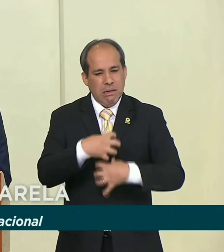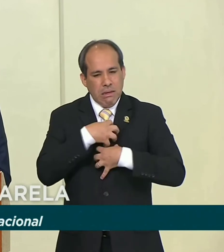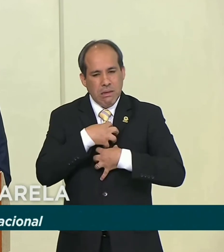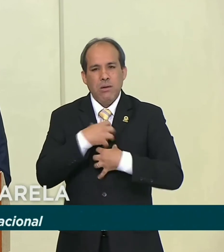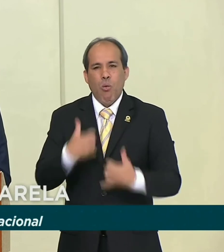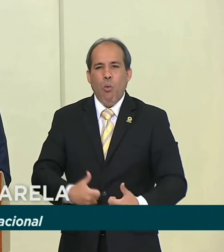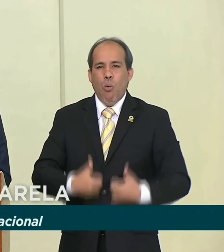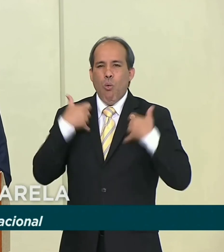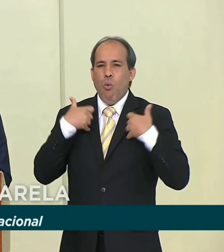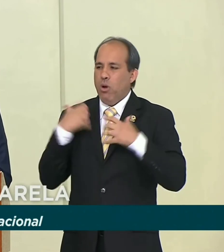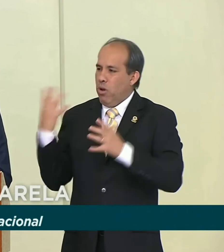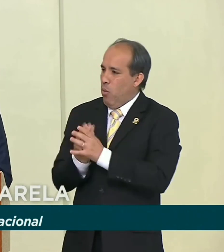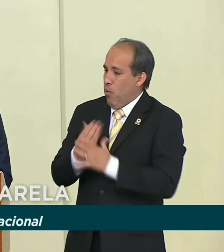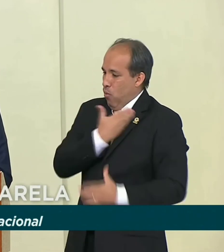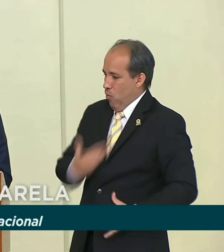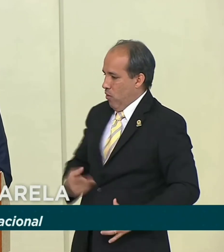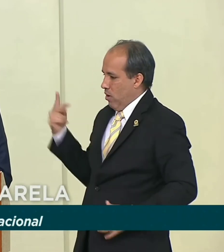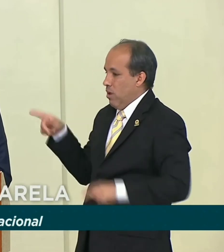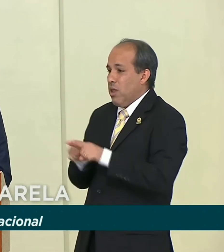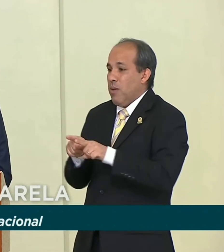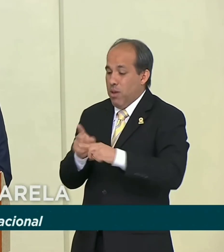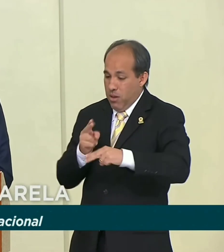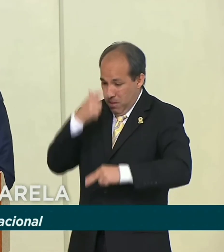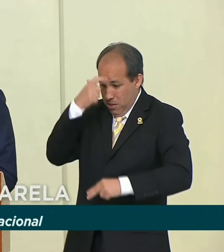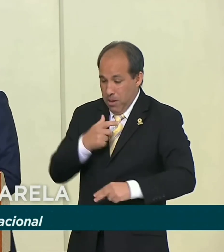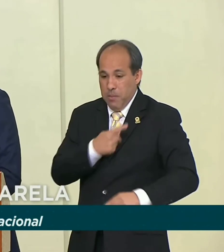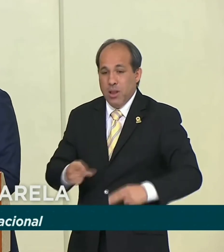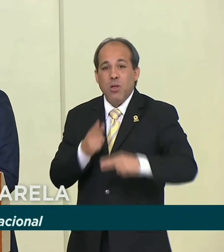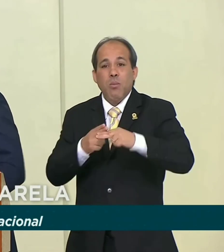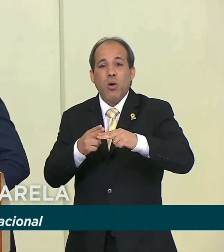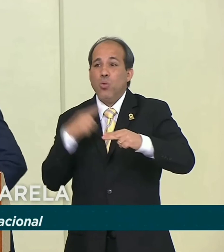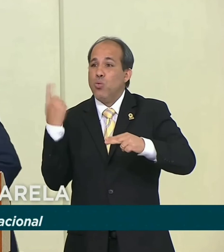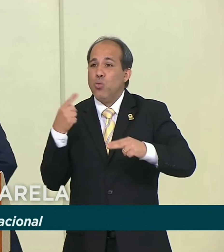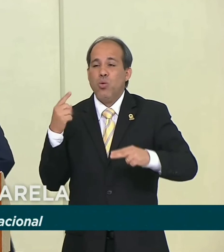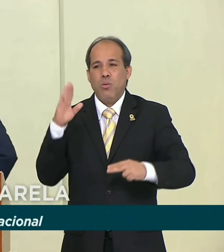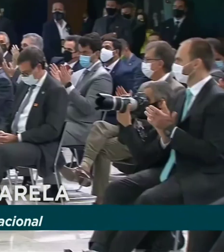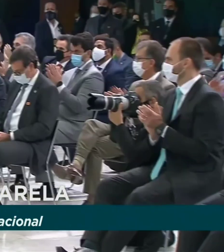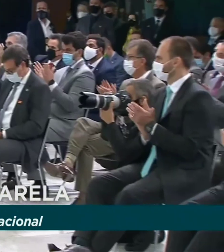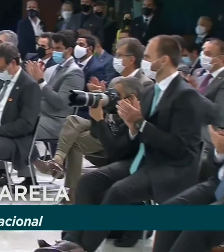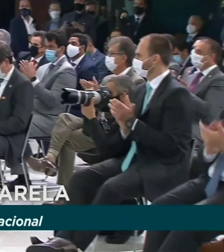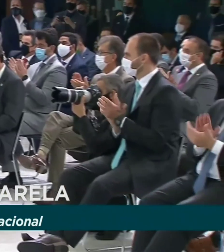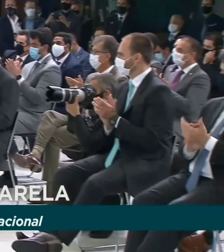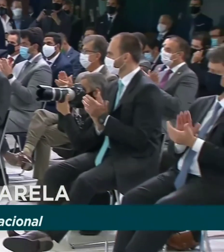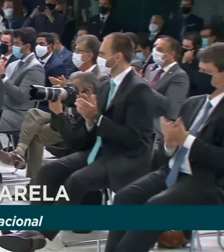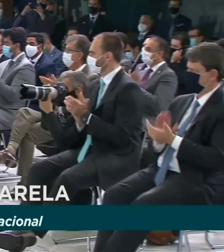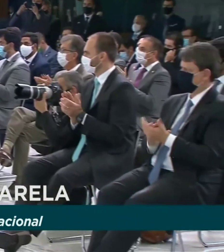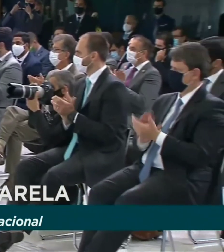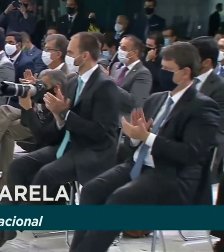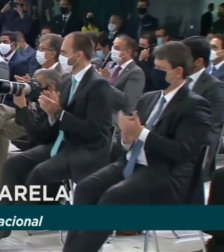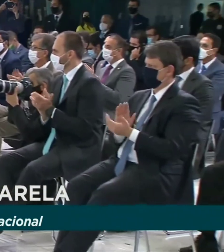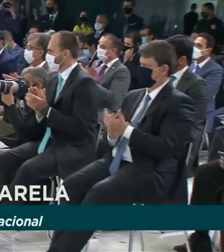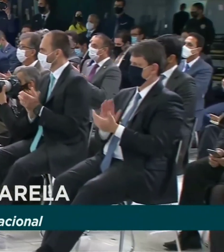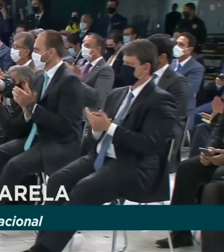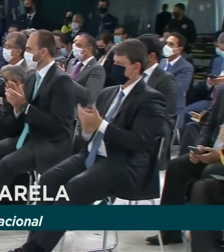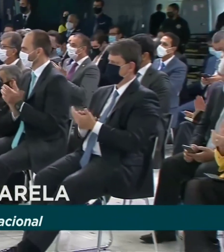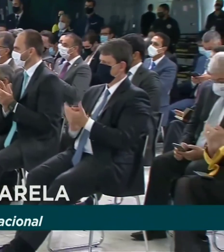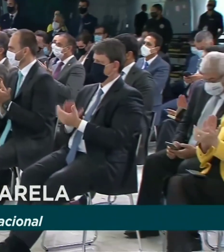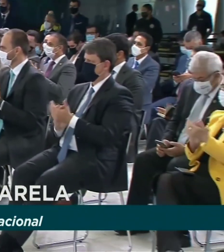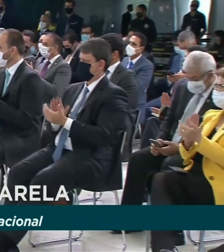orgulho de fazer parte desse governo e seu presidente do banco de todos os brasileiros Muito obrigado E aí